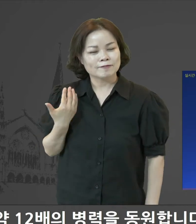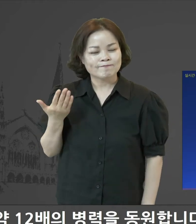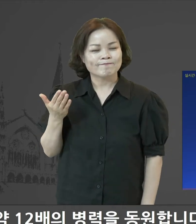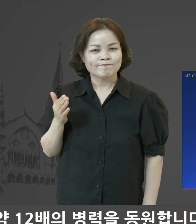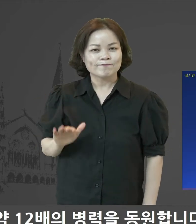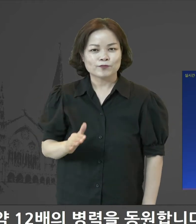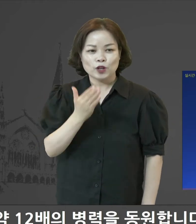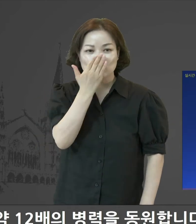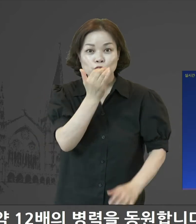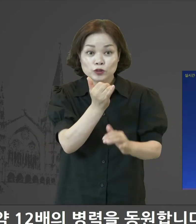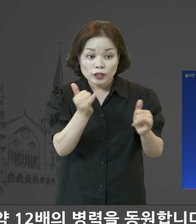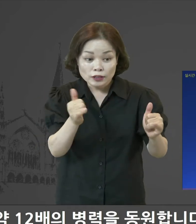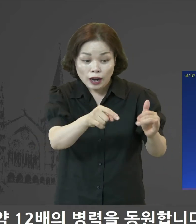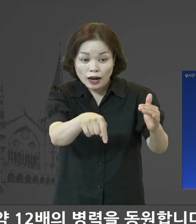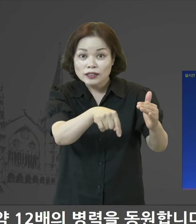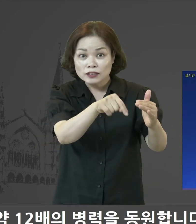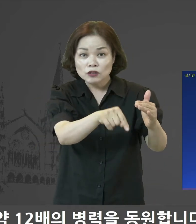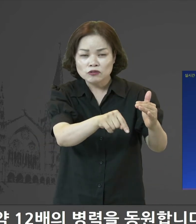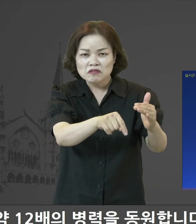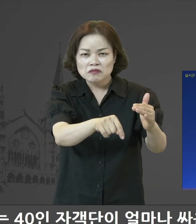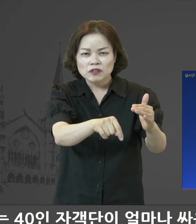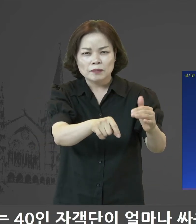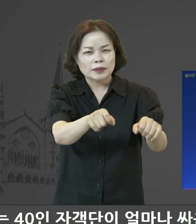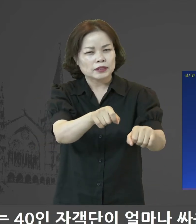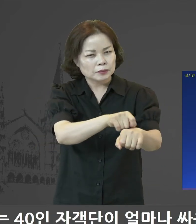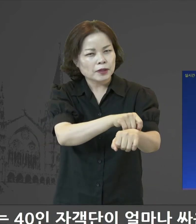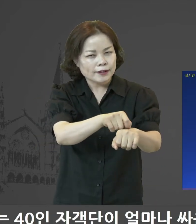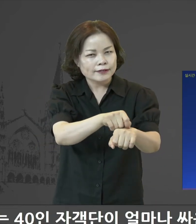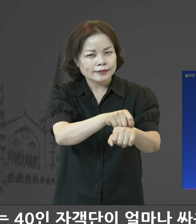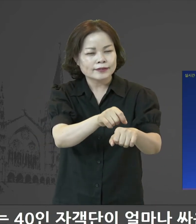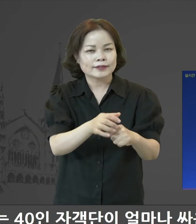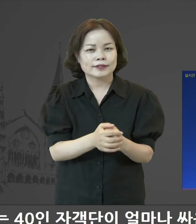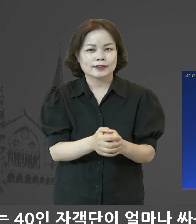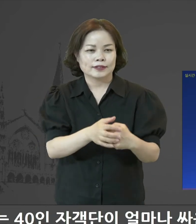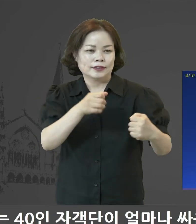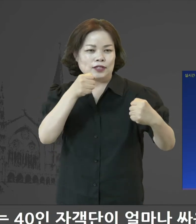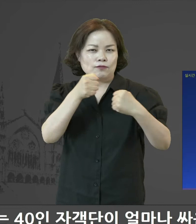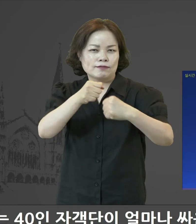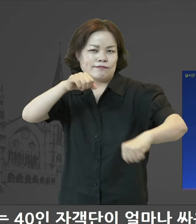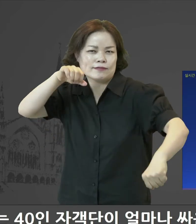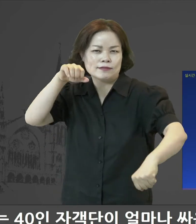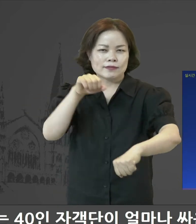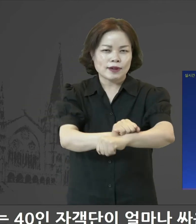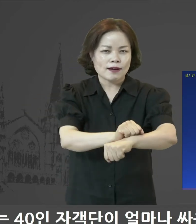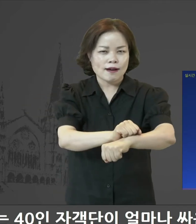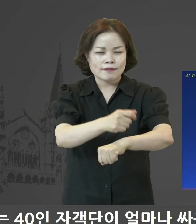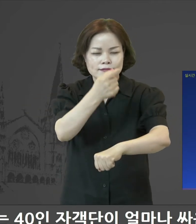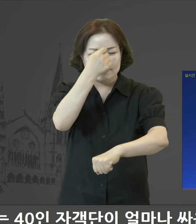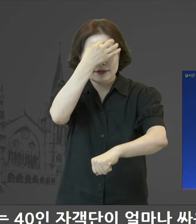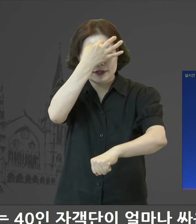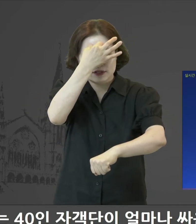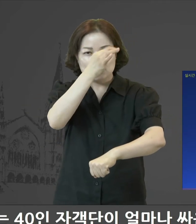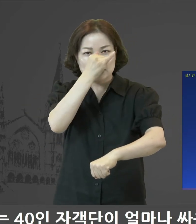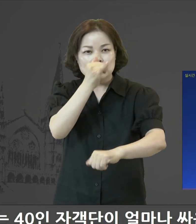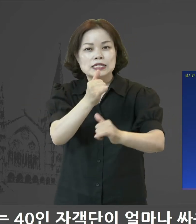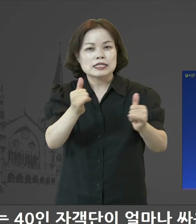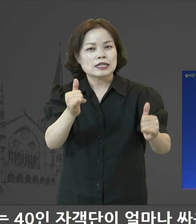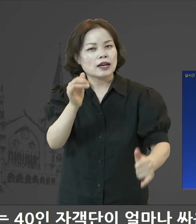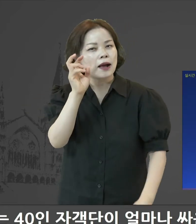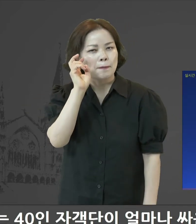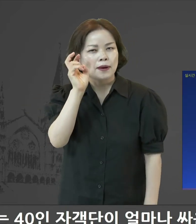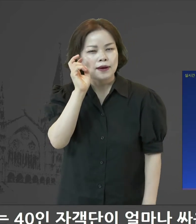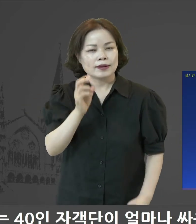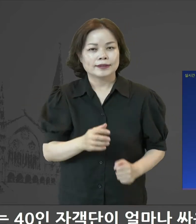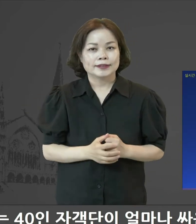이제 유대인 안에서도 특별하게 그런 이제 싸우는데 이런 그 기술과 재주가 있는 사람들이 있었을